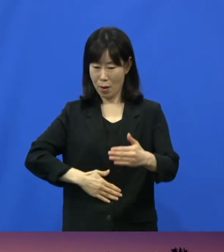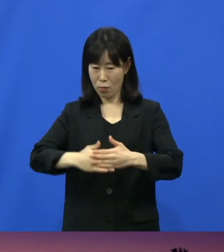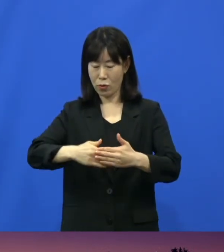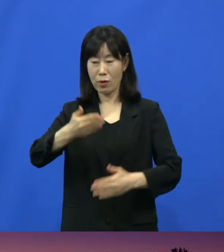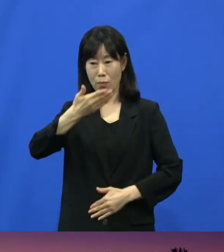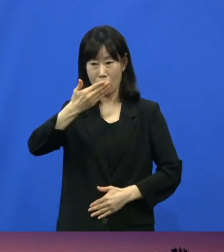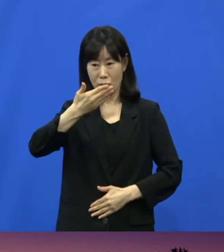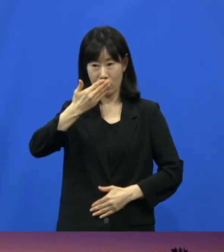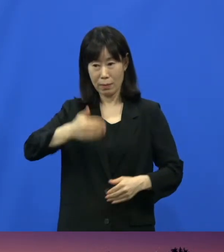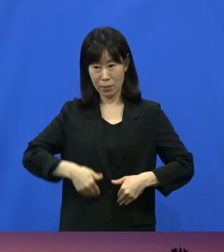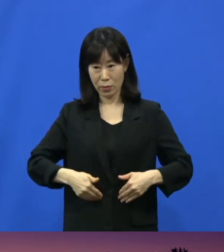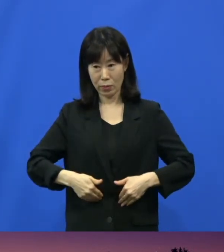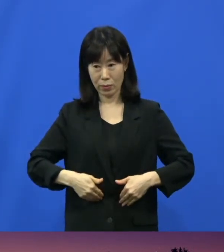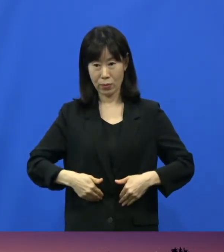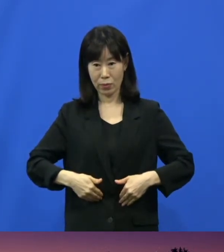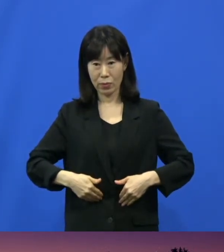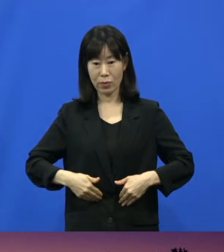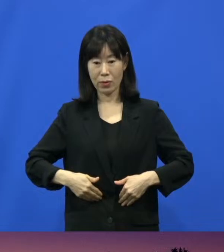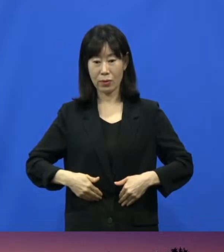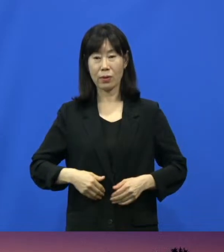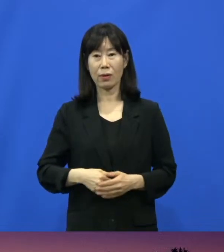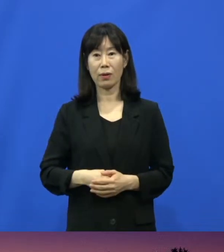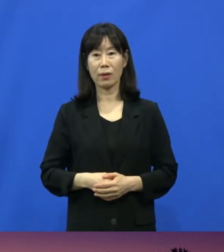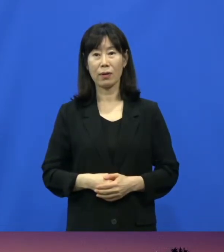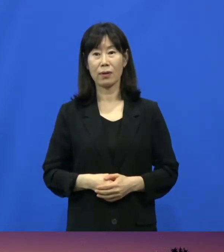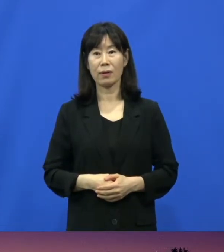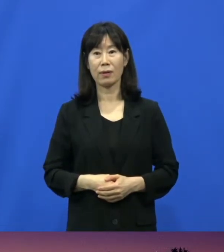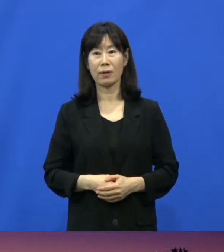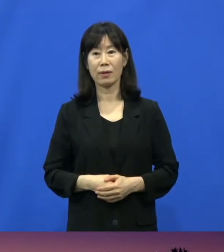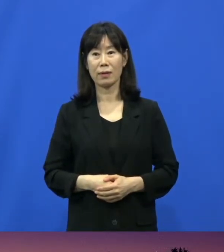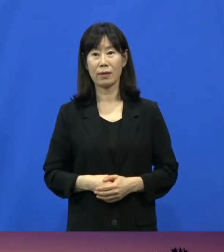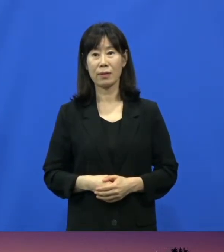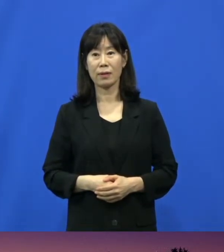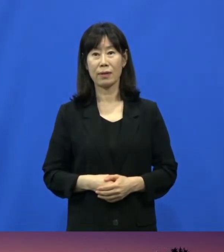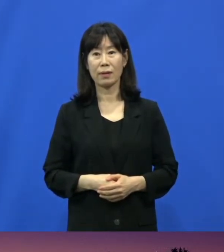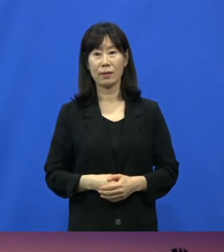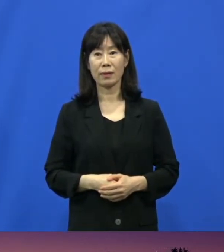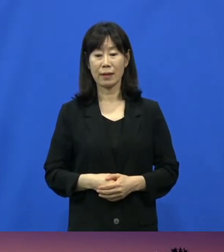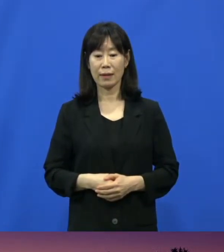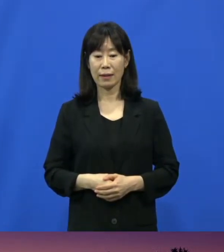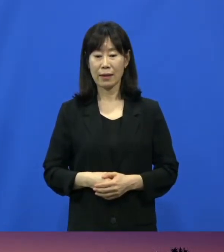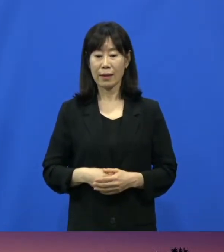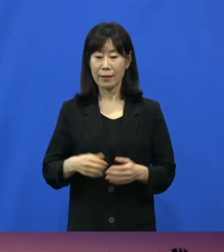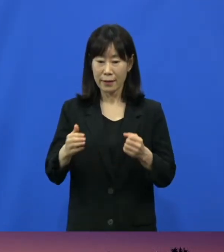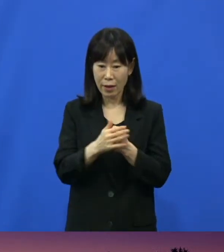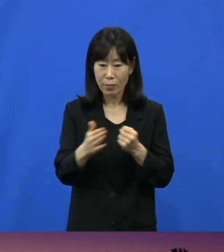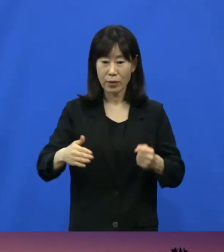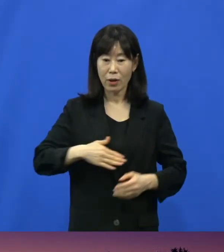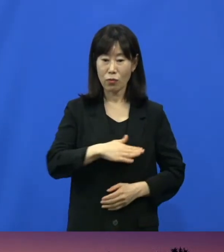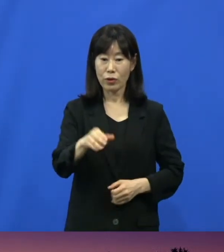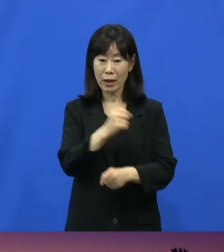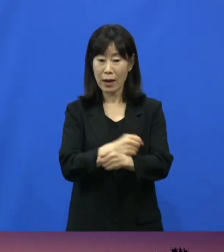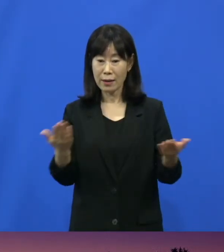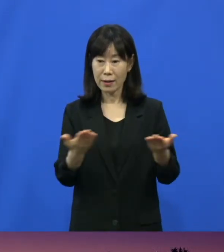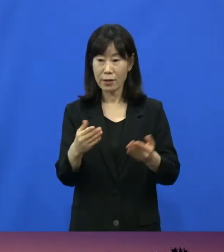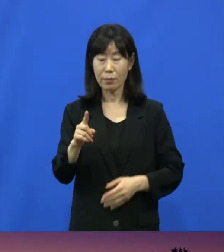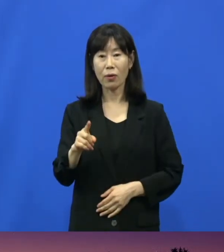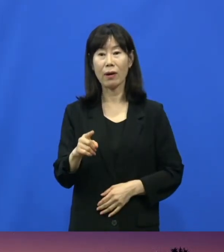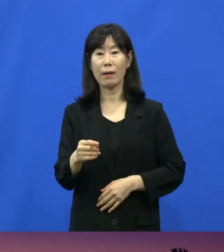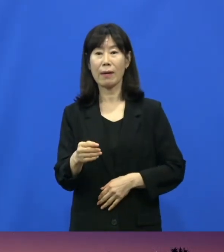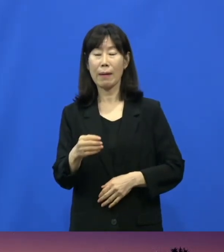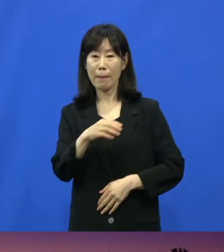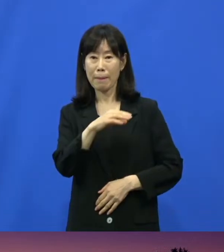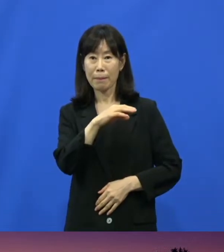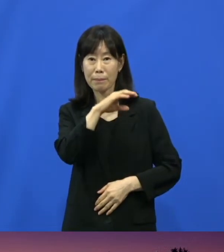어떻게 해야죠? 그러려고 하면 우리가 해야 될 것은 그 젖을 사모해야 돼요. 자, 베드로전서 2장 2절을